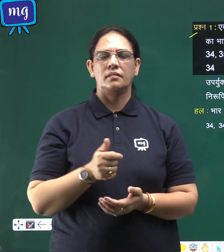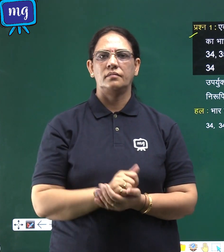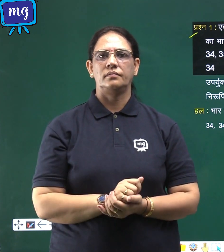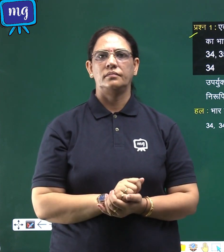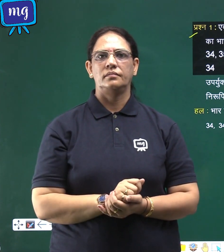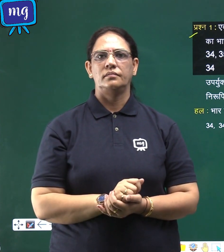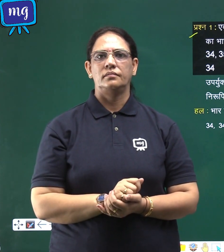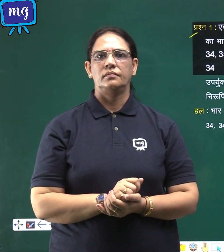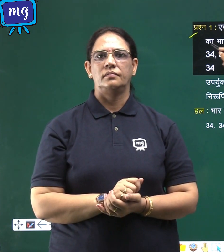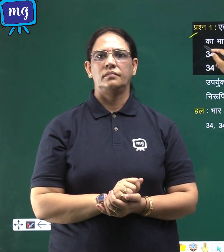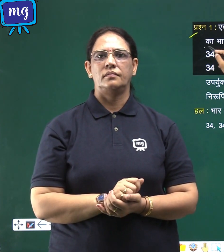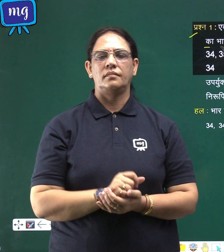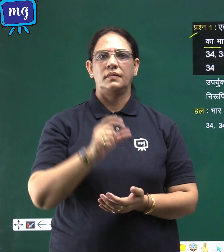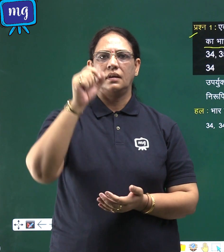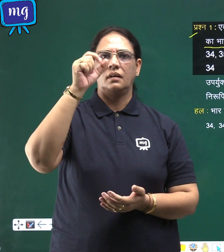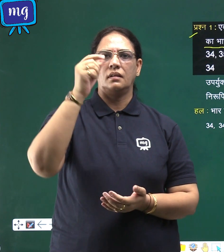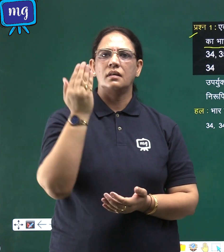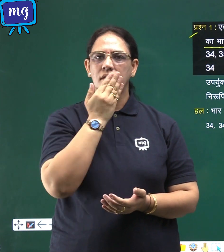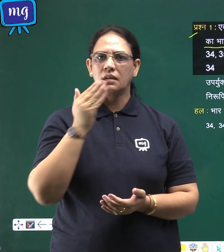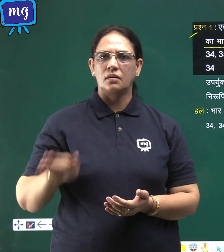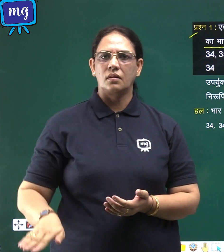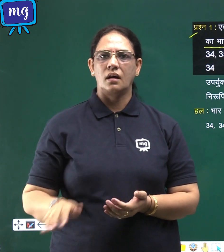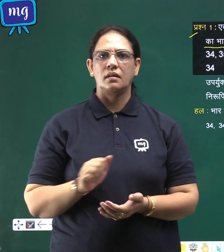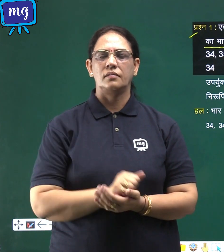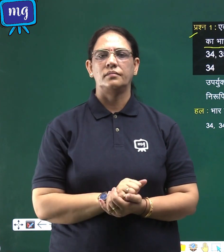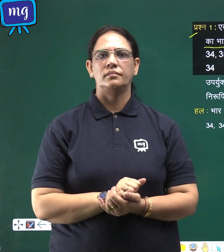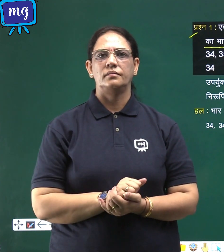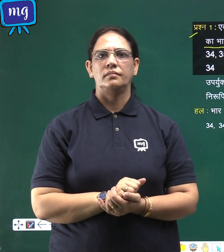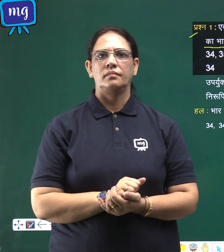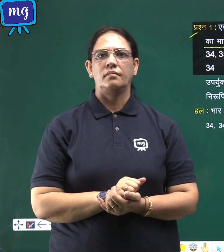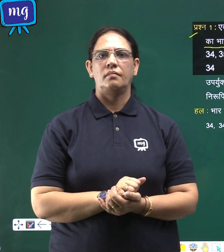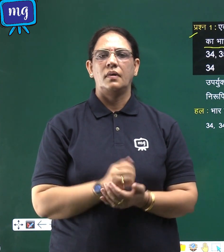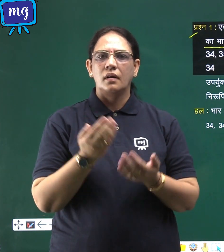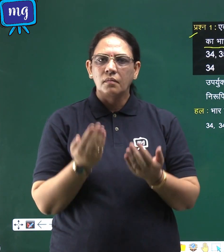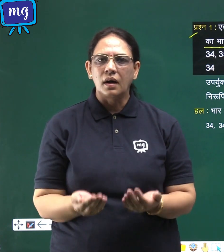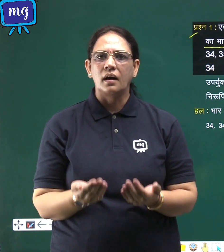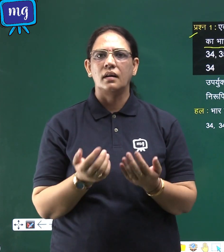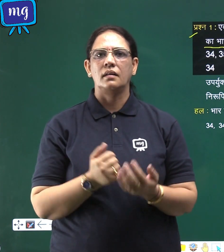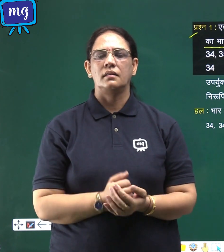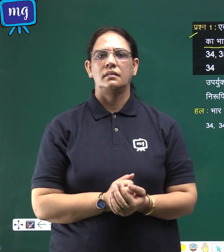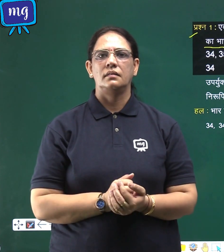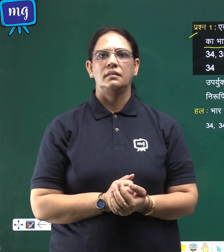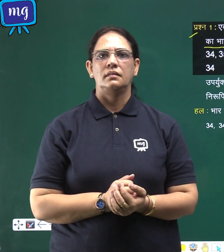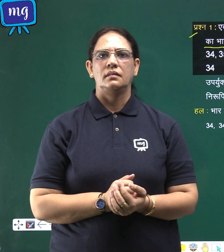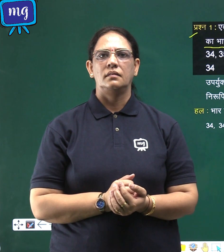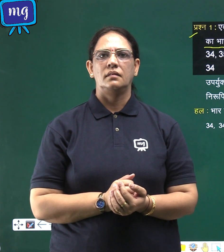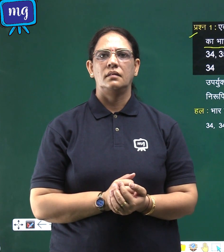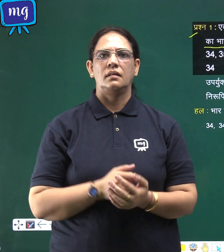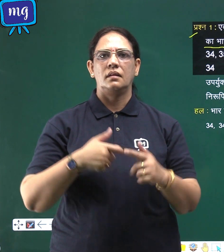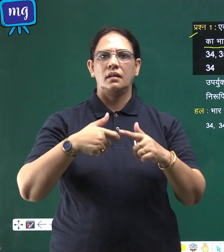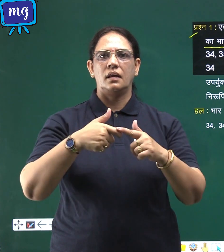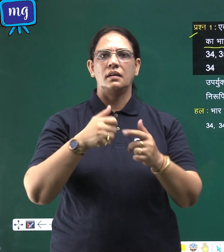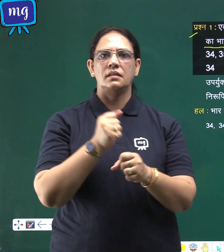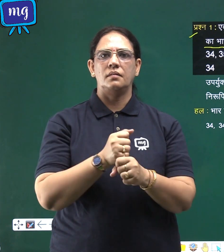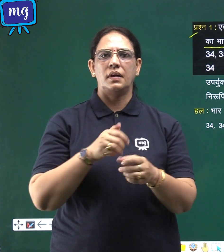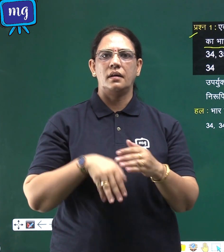10 सात्रों का भार किलोग्राम में